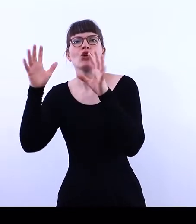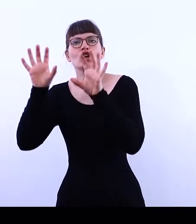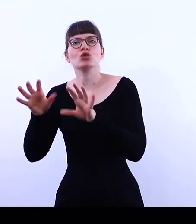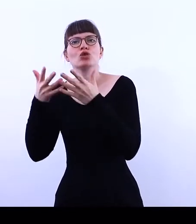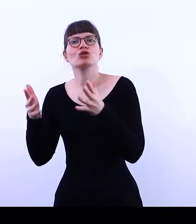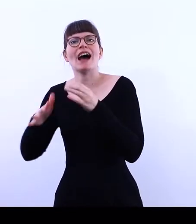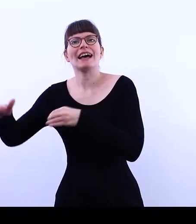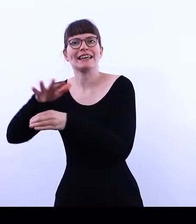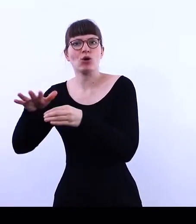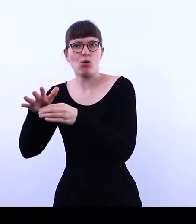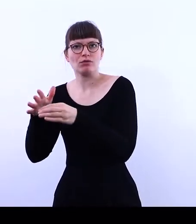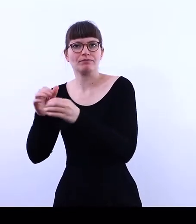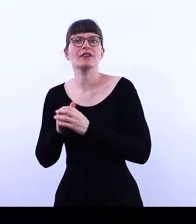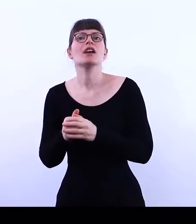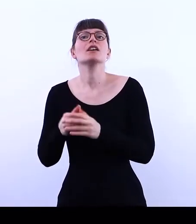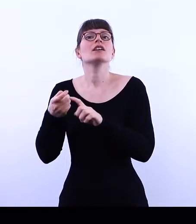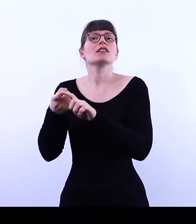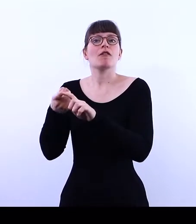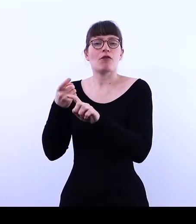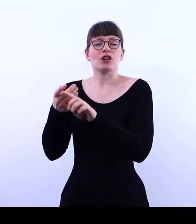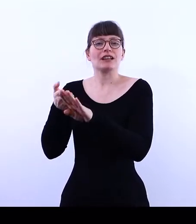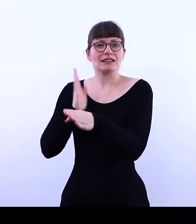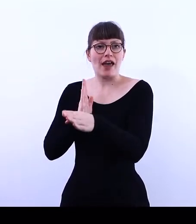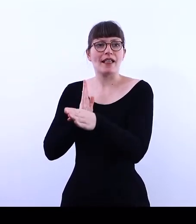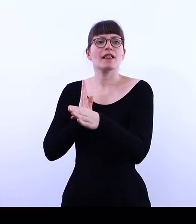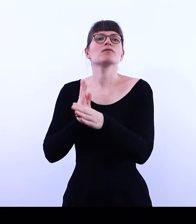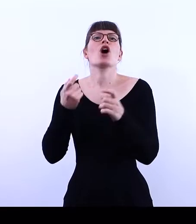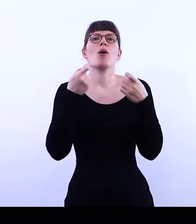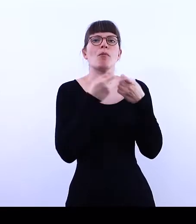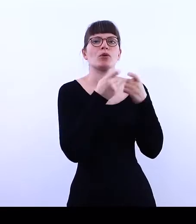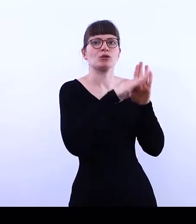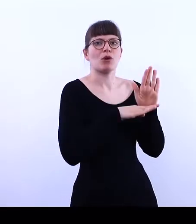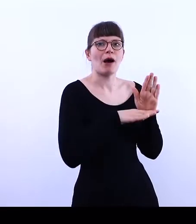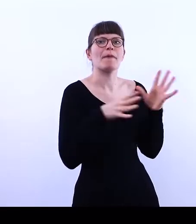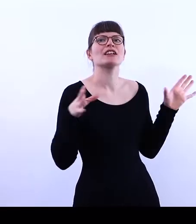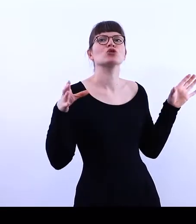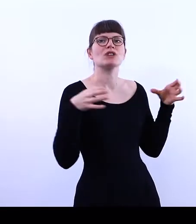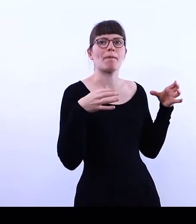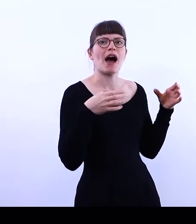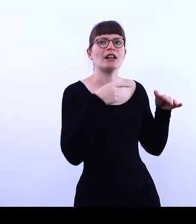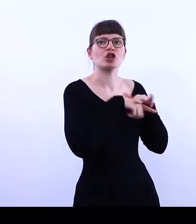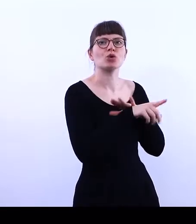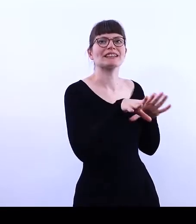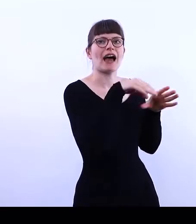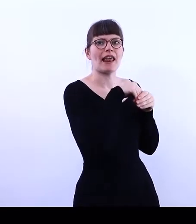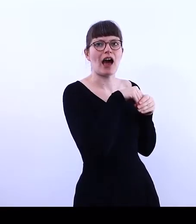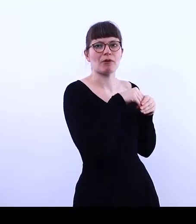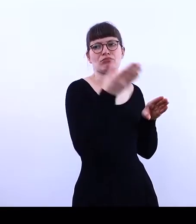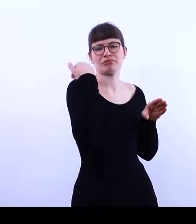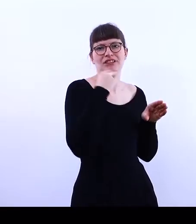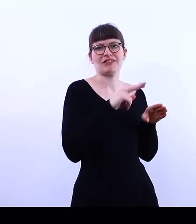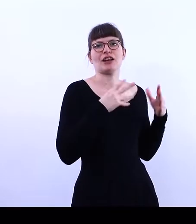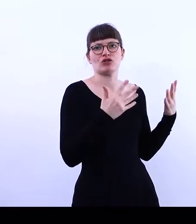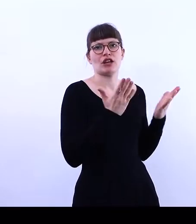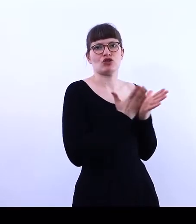gerade auch schon anmoderiert. Und ein Teil davon ist das Bundesprogramm Zusammenhalt durch Teilhabe, das seit 2010 eben Projekte fördert, die